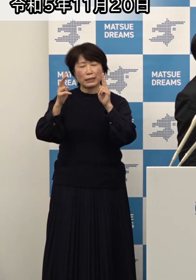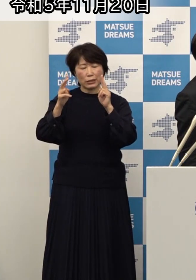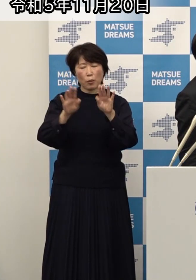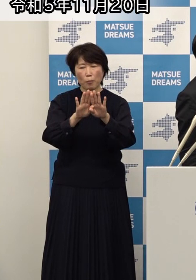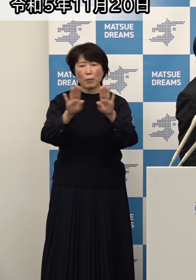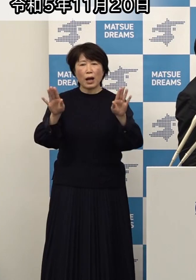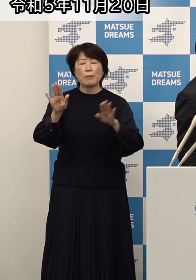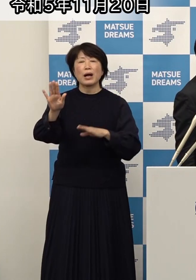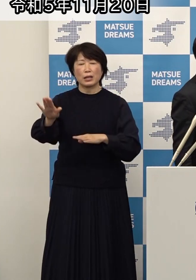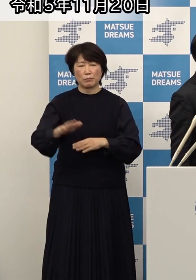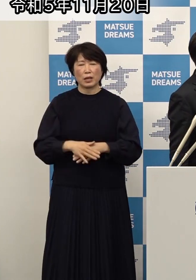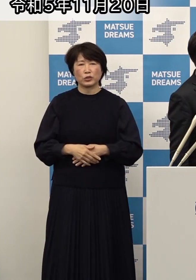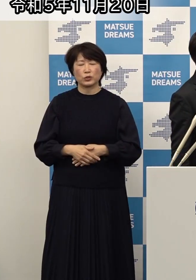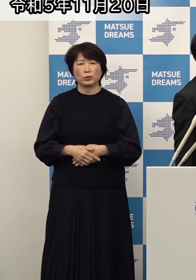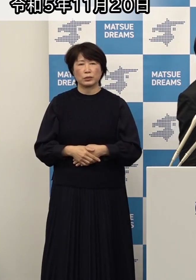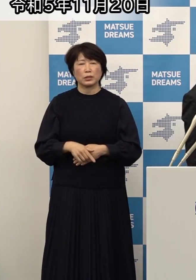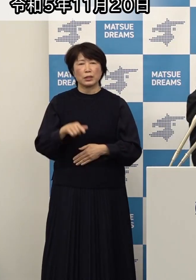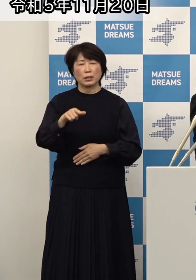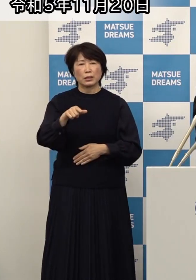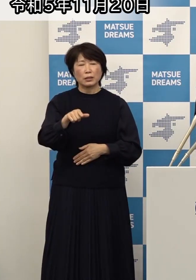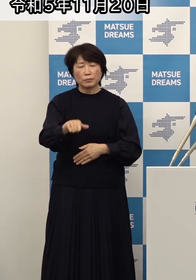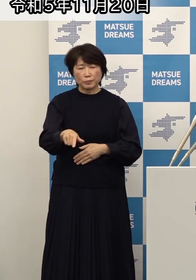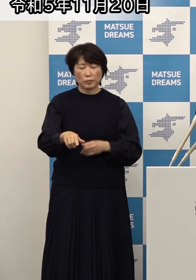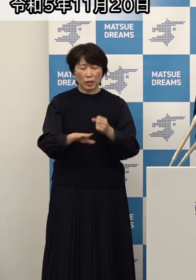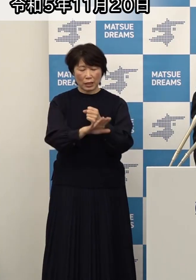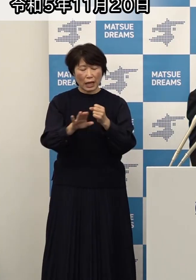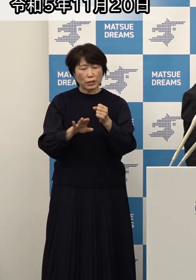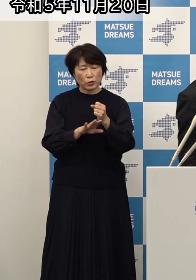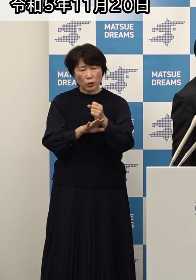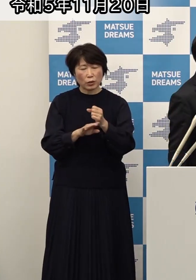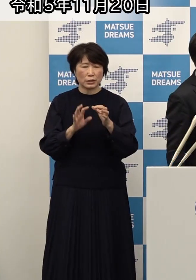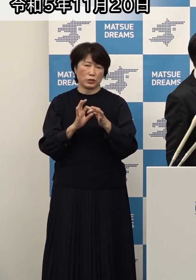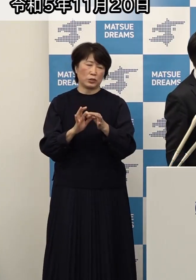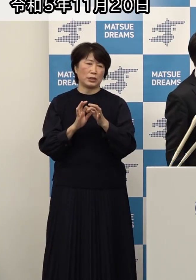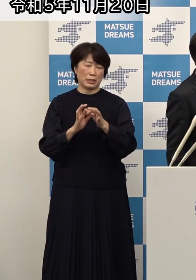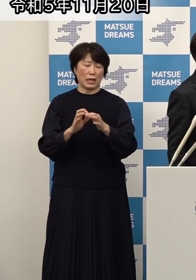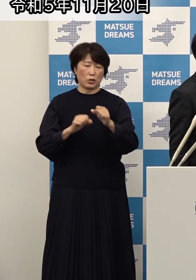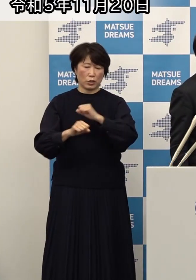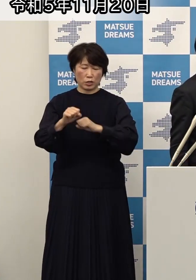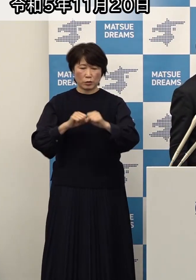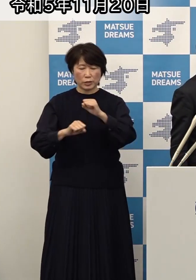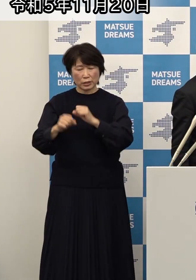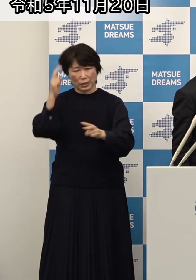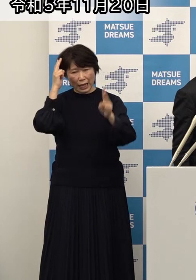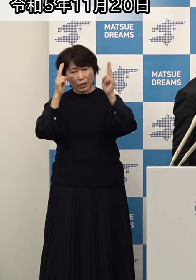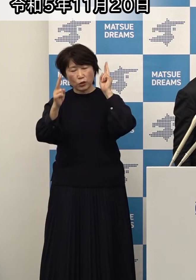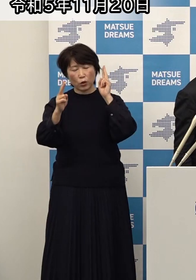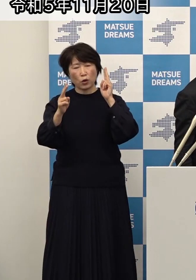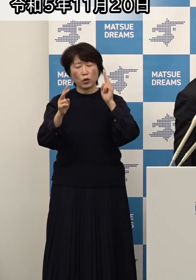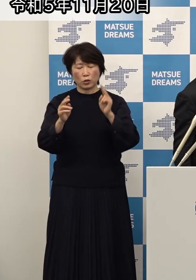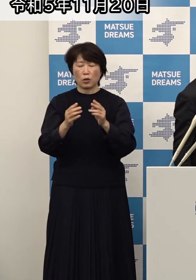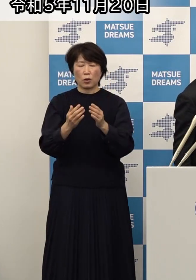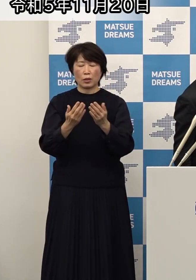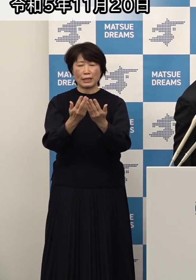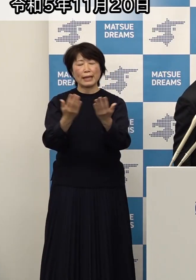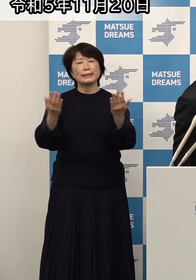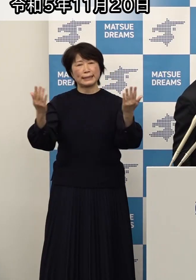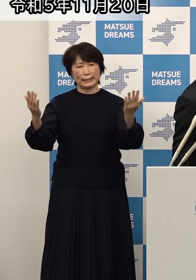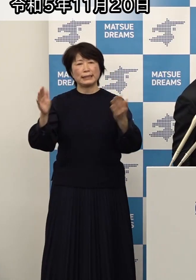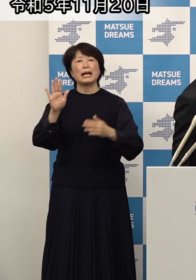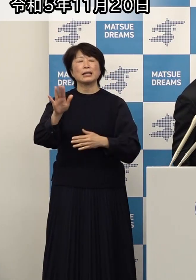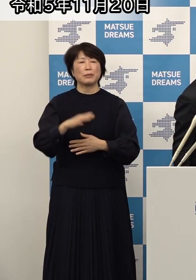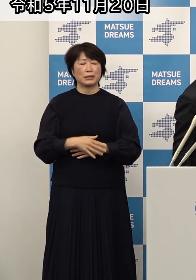ネや再生可能エネルギー、循環型社会に取り組んでいただいている各会社さんの展示ということになります